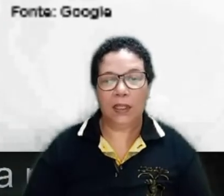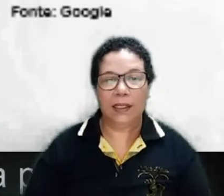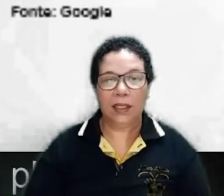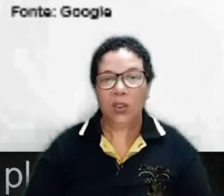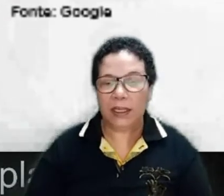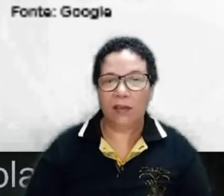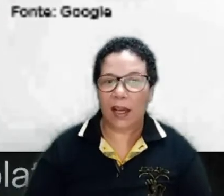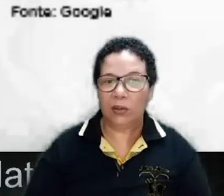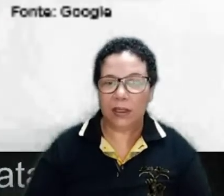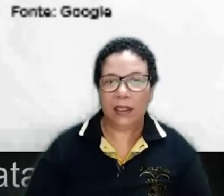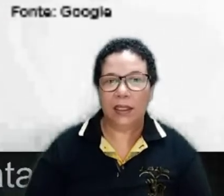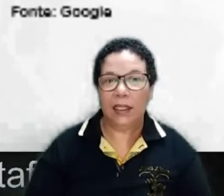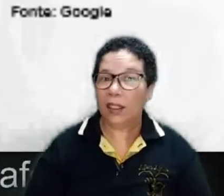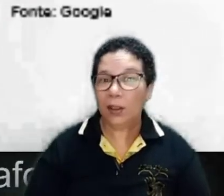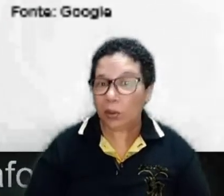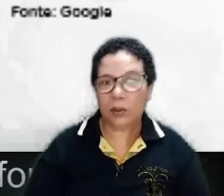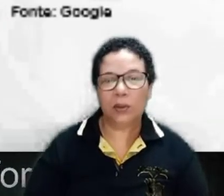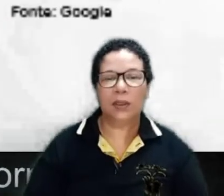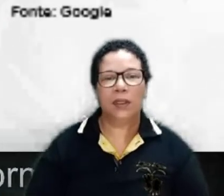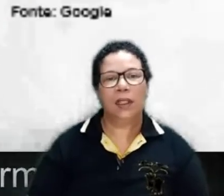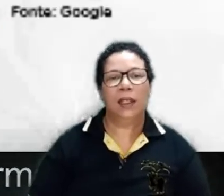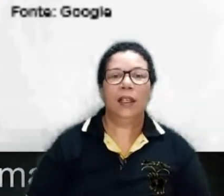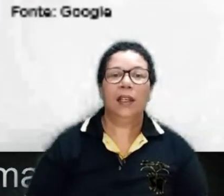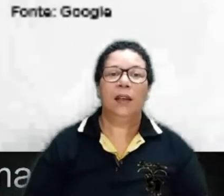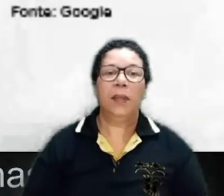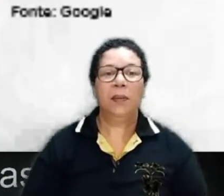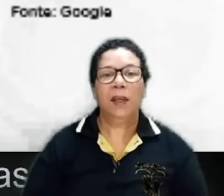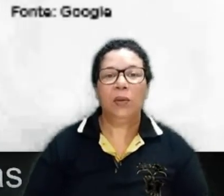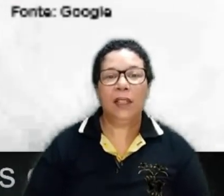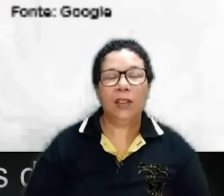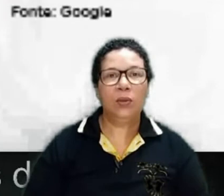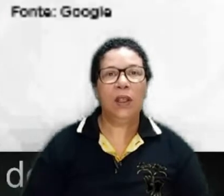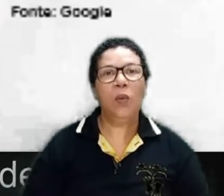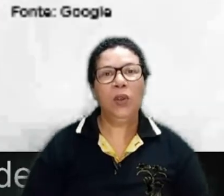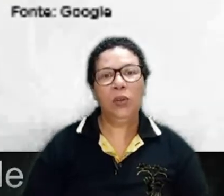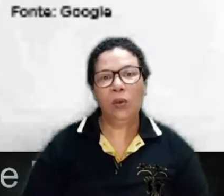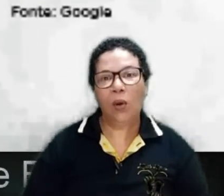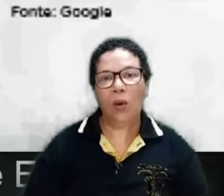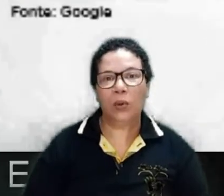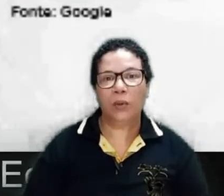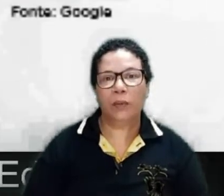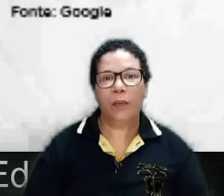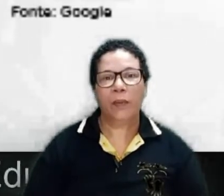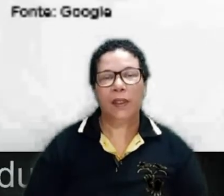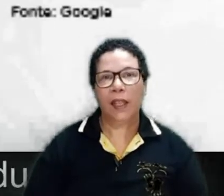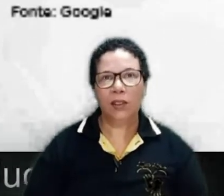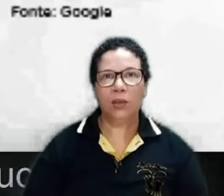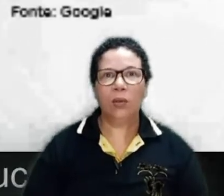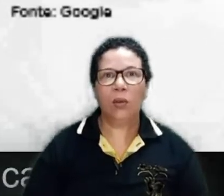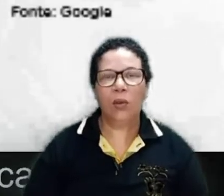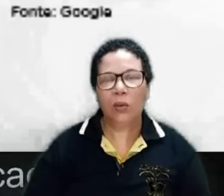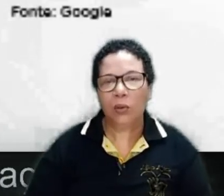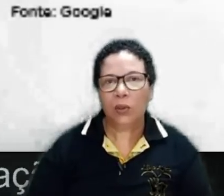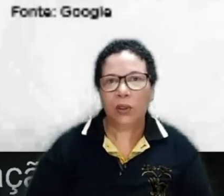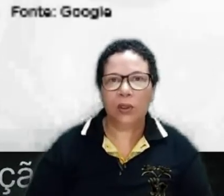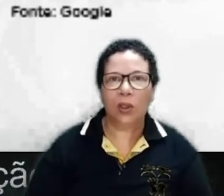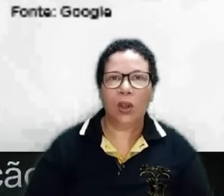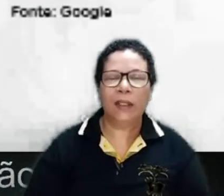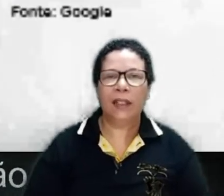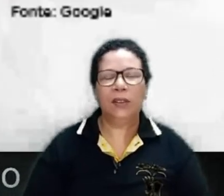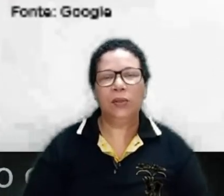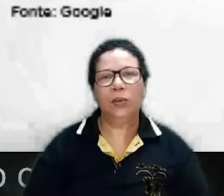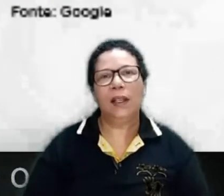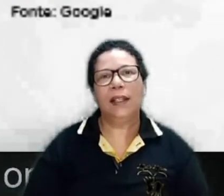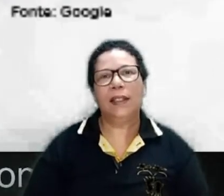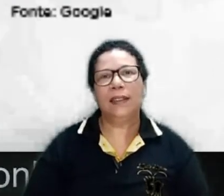serem observados, entre outros. Primeiro, texto não muito longo. Texto longo torna a